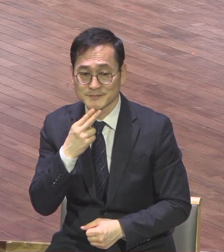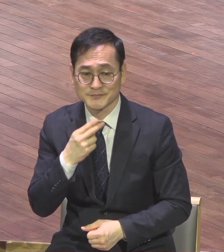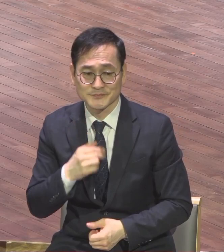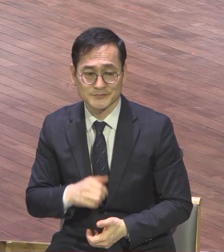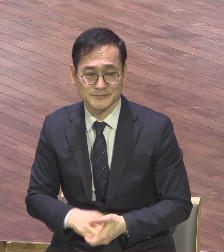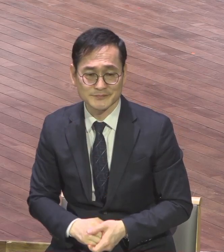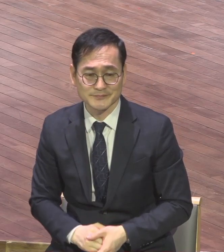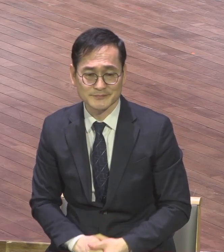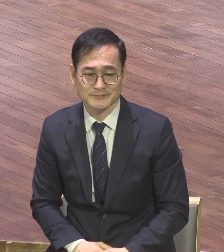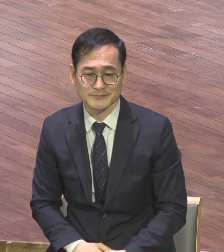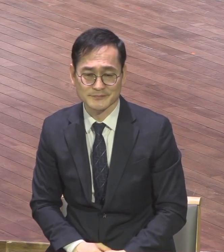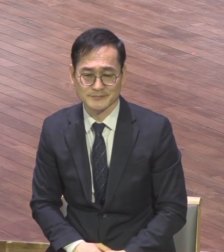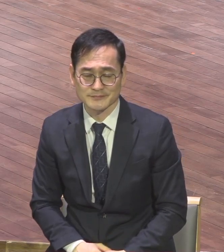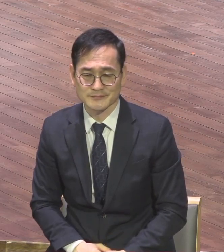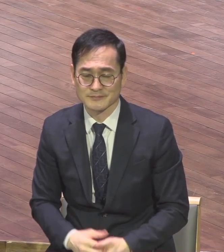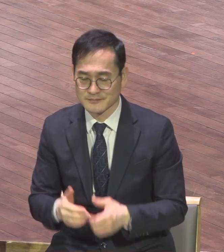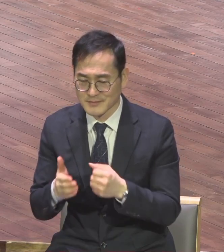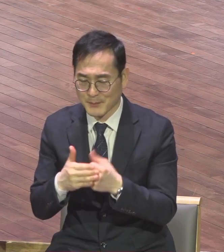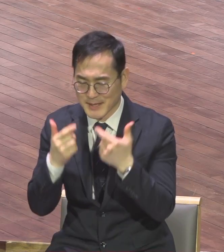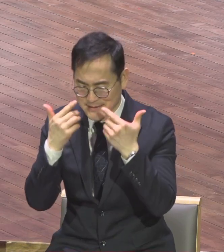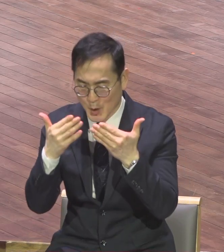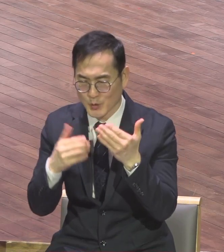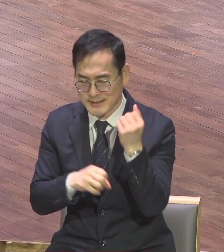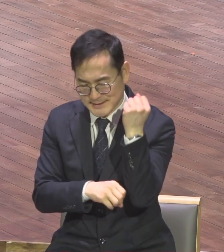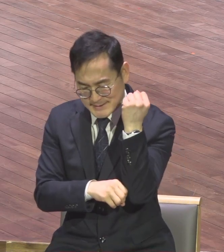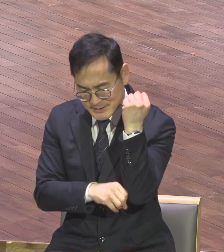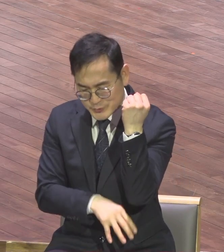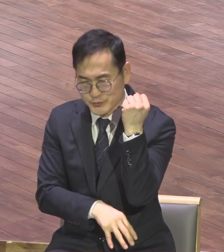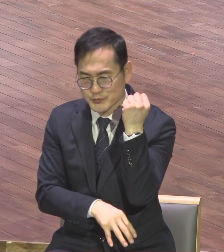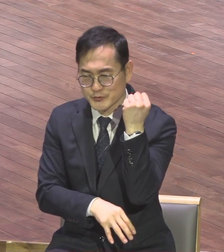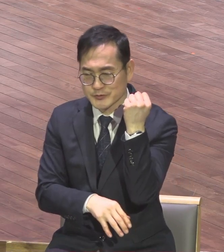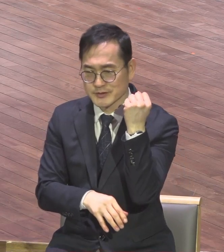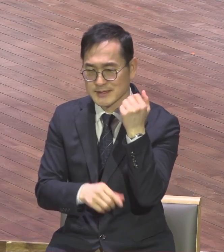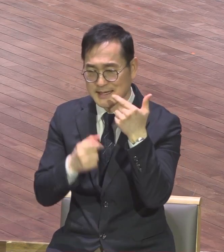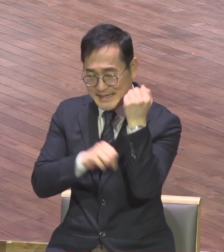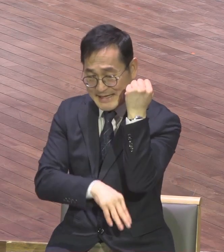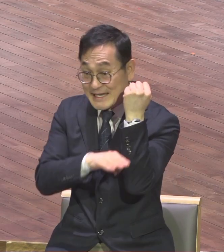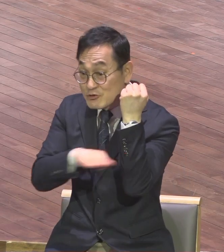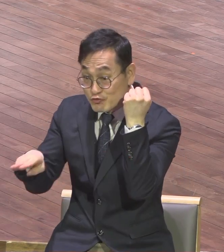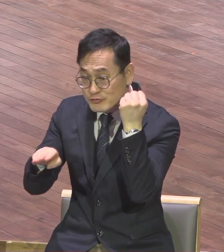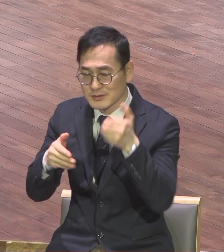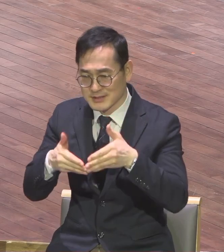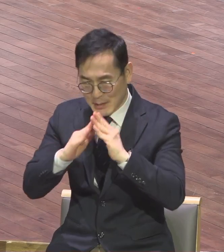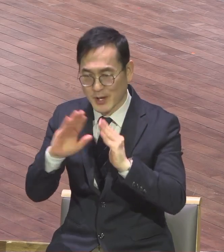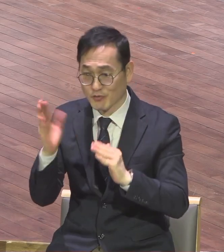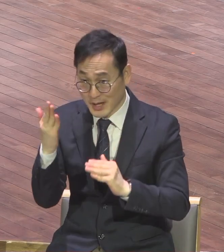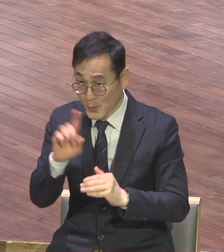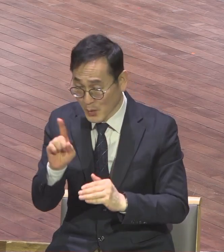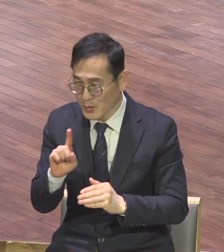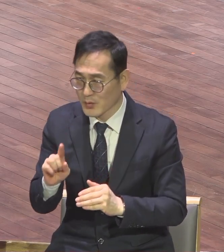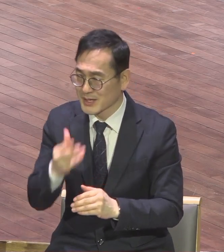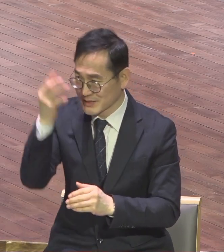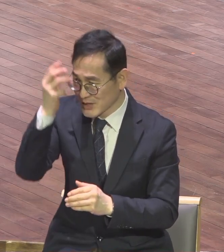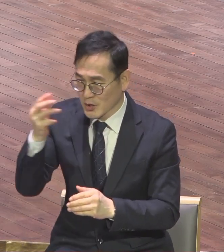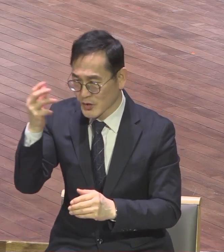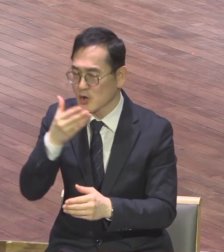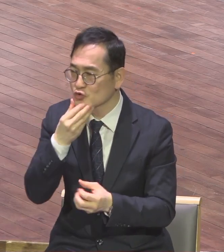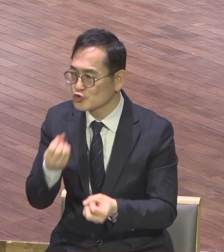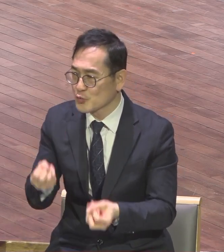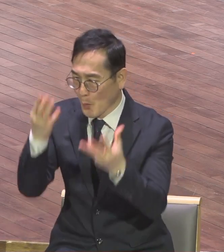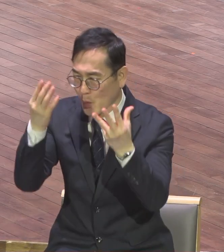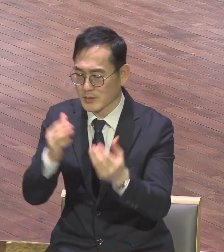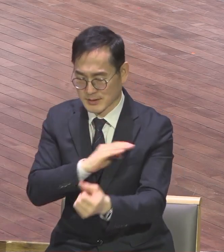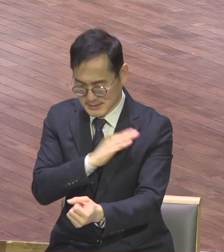확실한 새로운 기준을 세워야 합니다. 어떤 기준입니까? 성공과 능력과 축복에 대한 기준을 새롭게 정해야